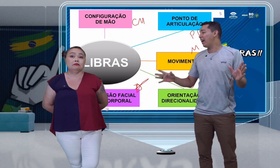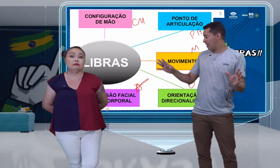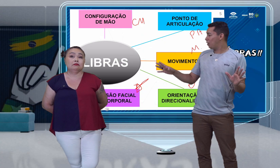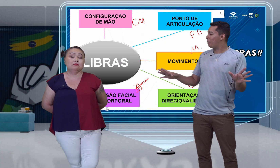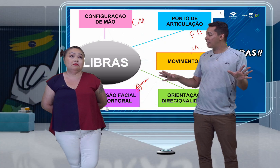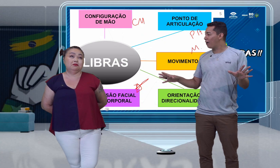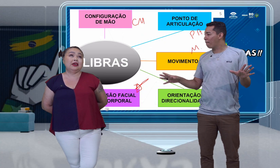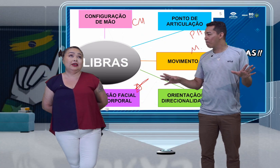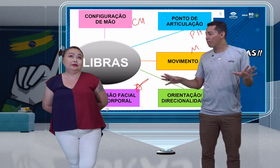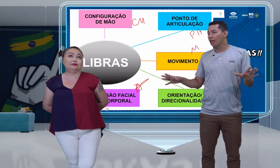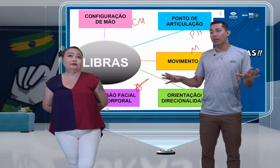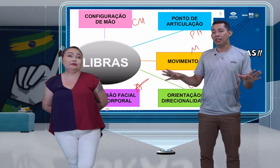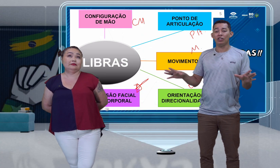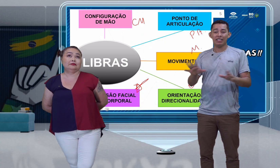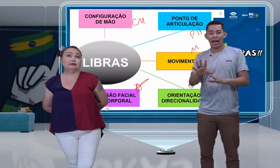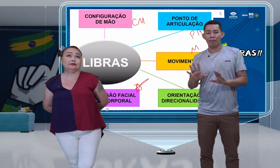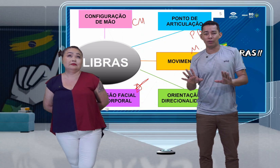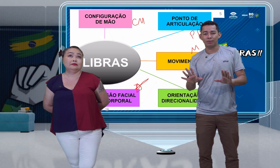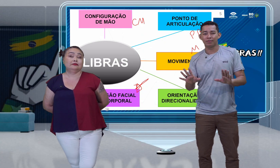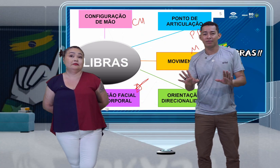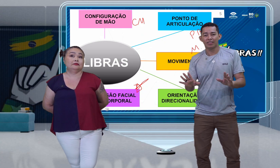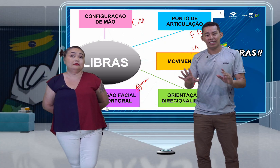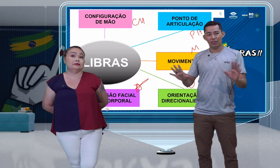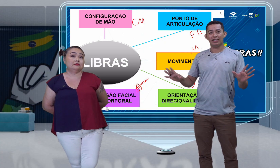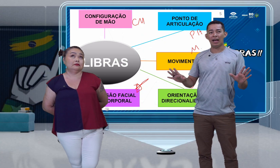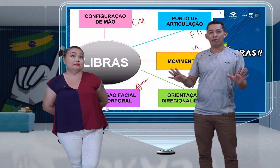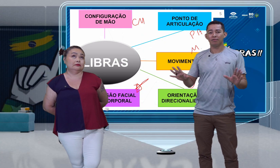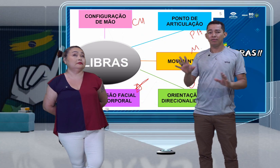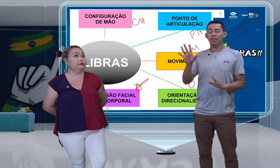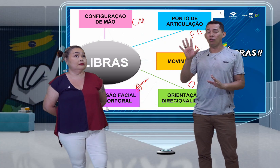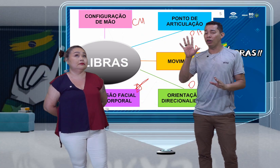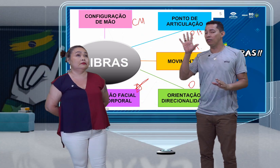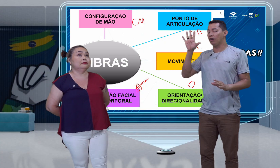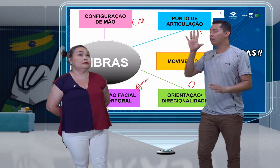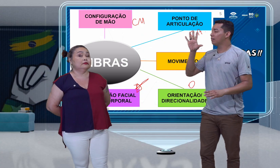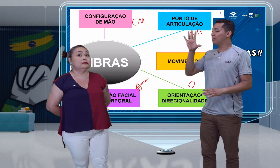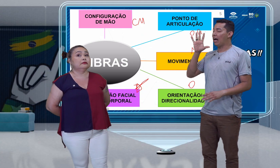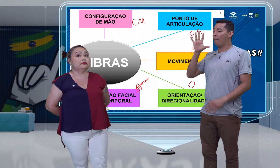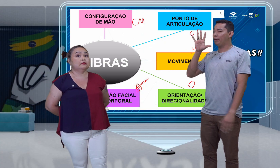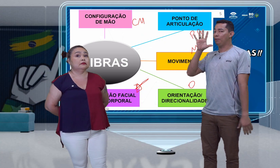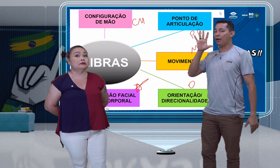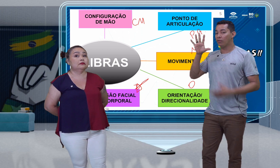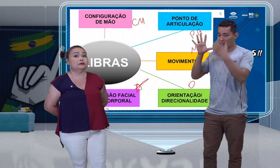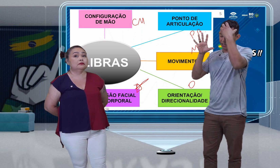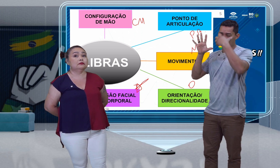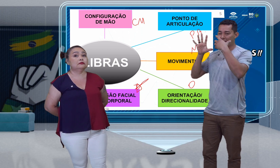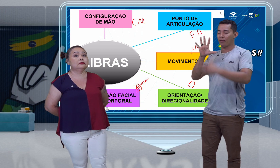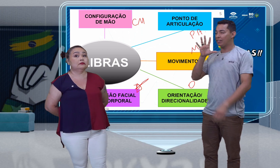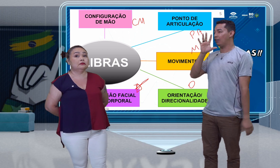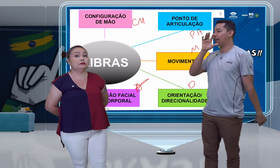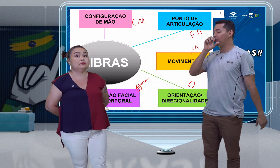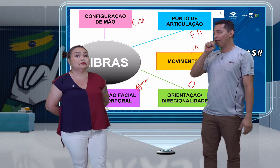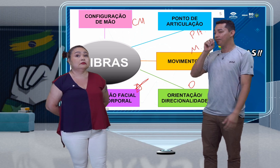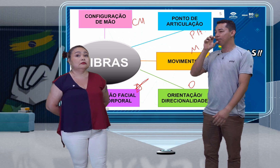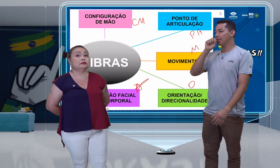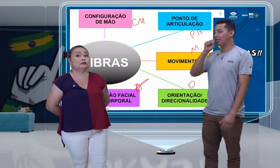tem expressão. Tem. Sinal de sábado. Sinal de sábado. Tranquilo. Ó. Sábado, pego aqui, expressão facial neutra,